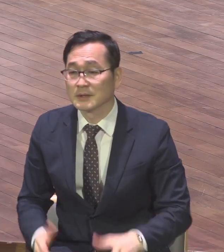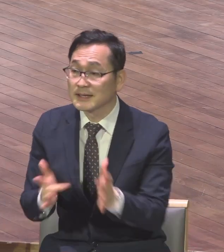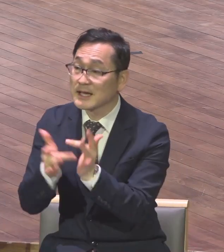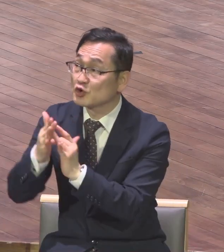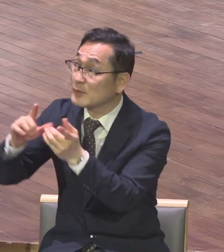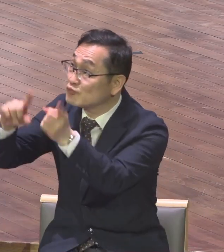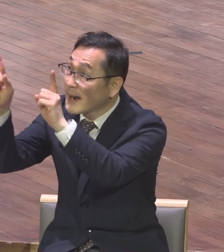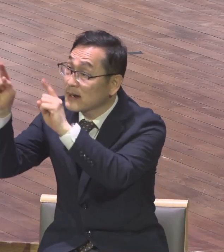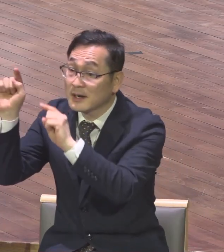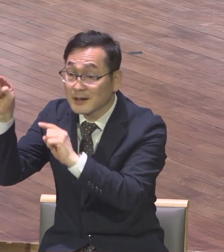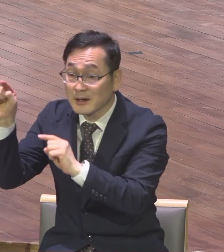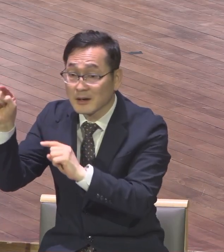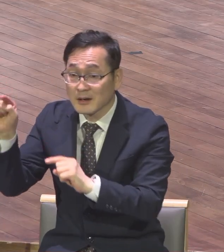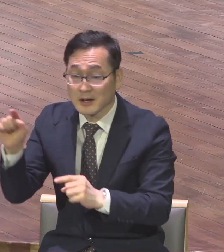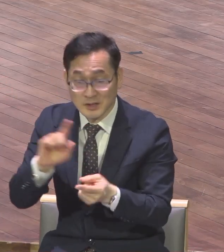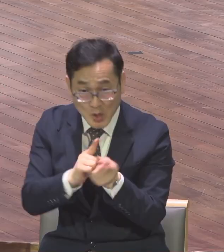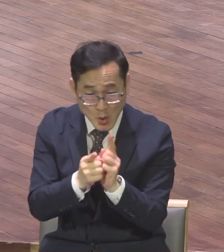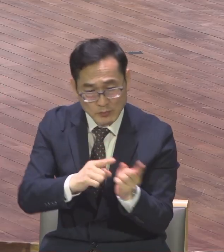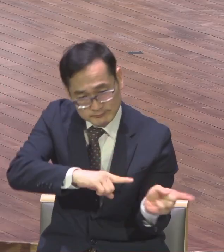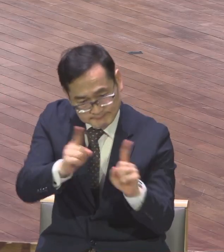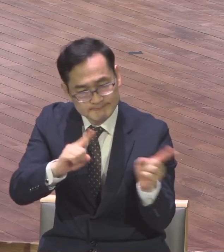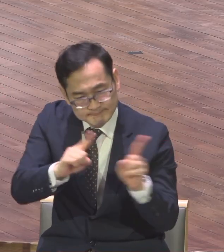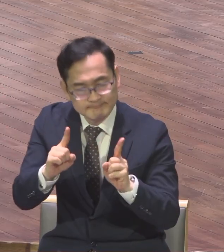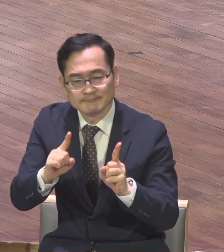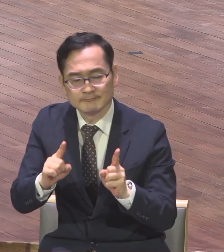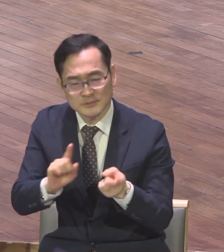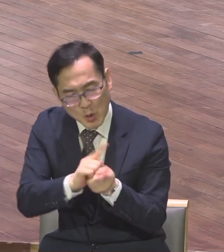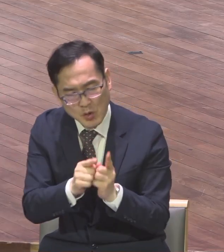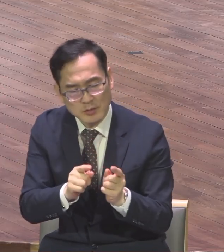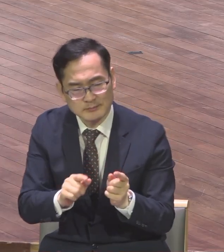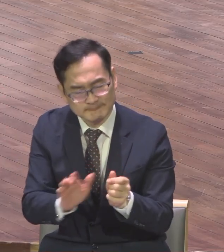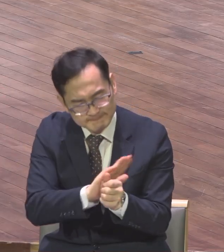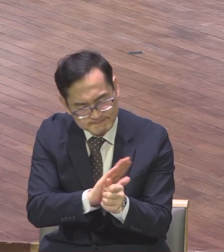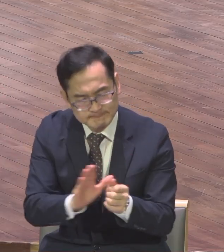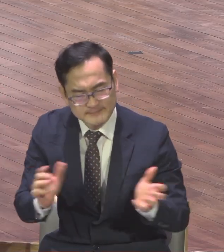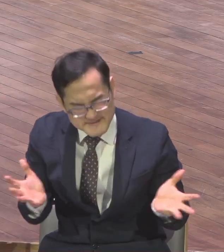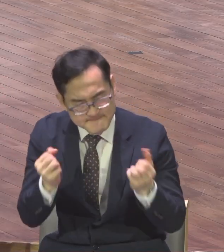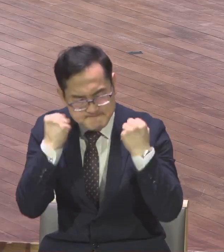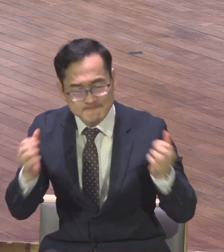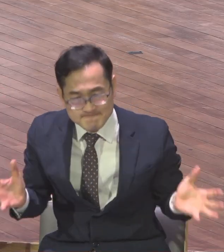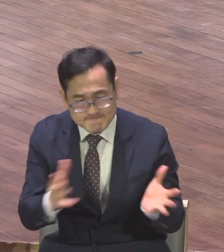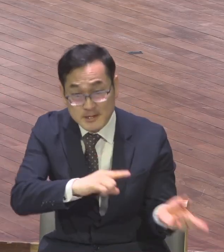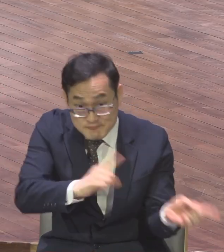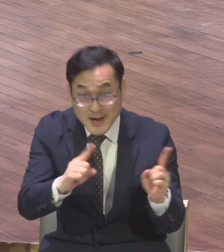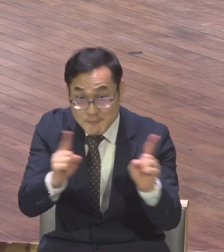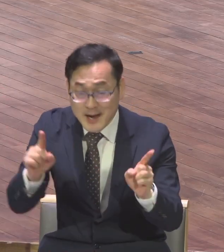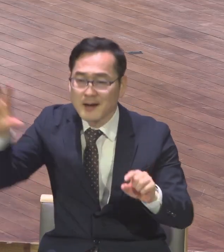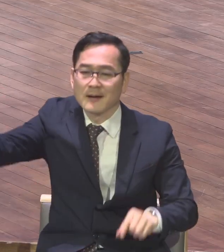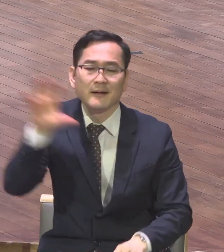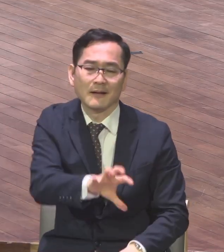부활은 우리에게 서로를 살리는 자리로 나아가라는 사인이에요.